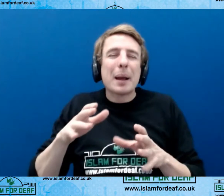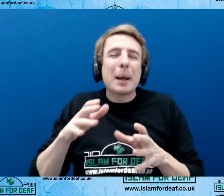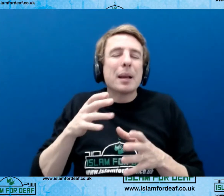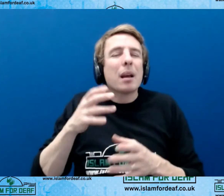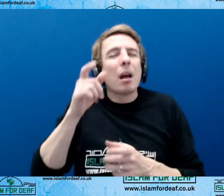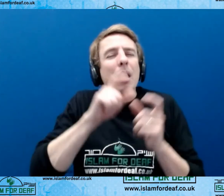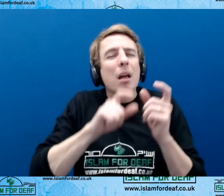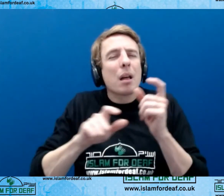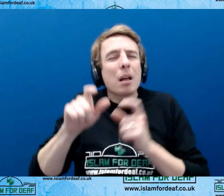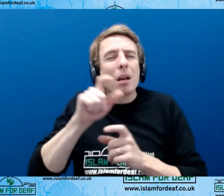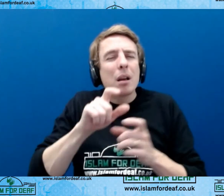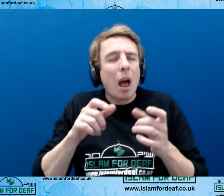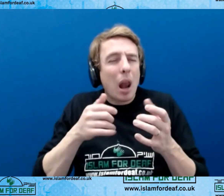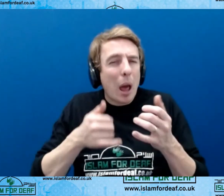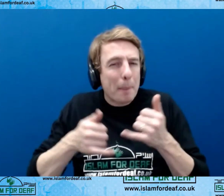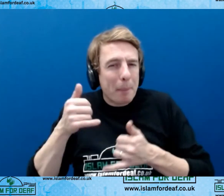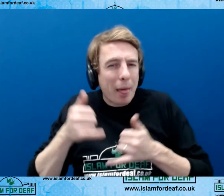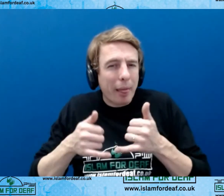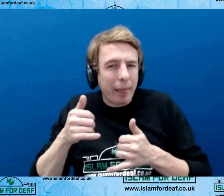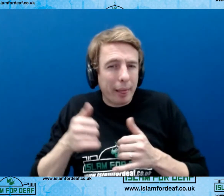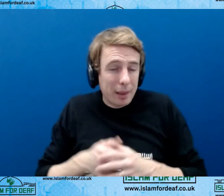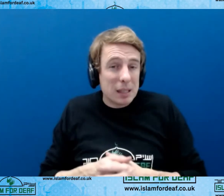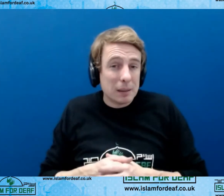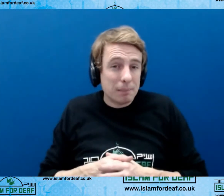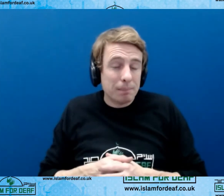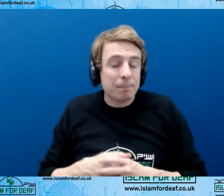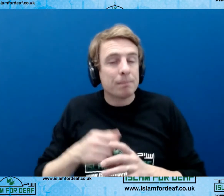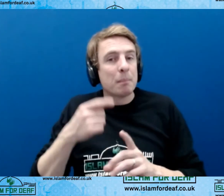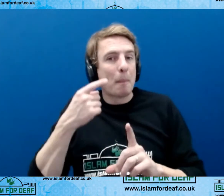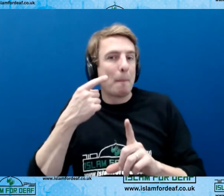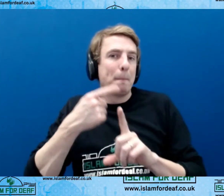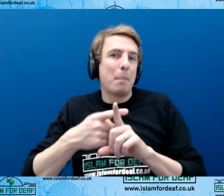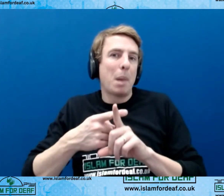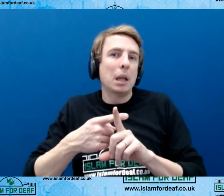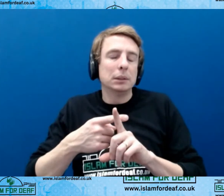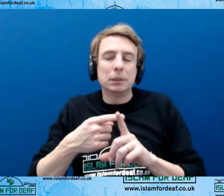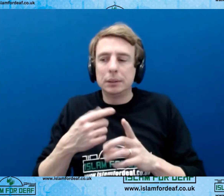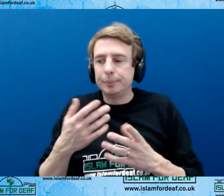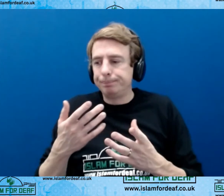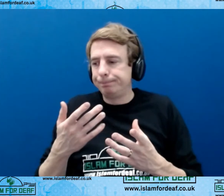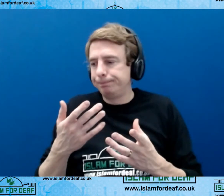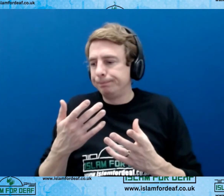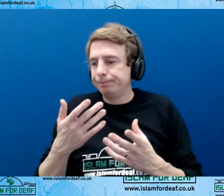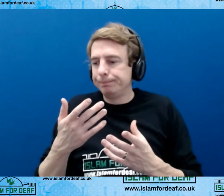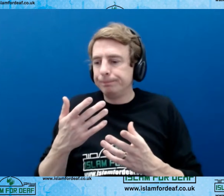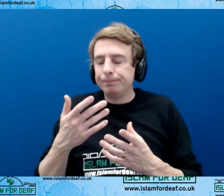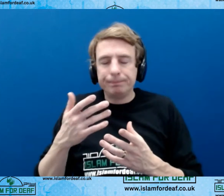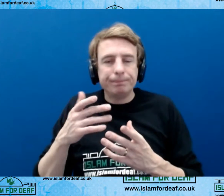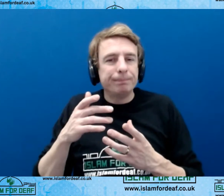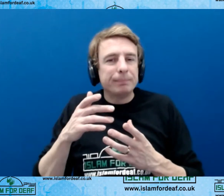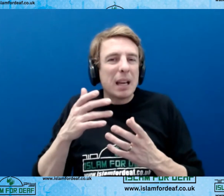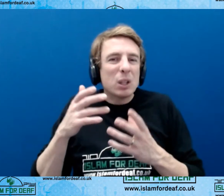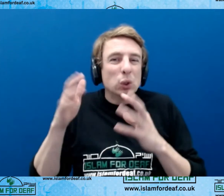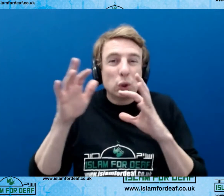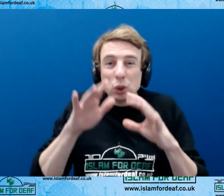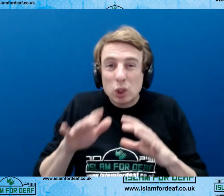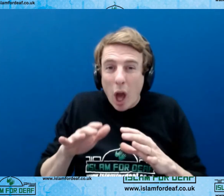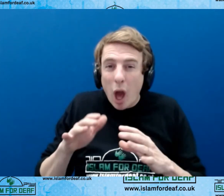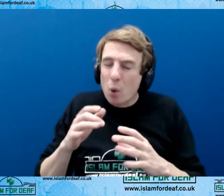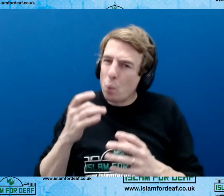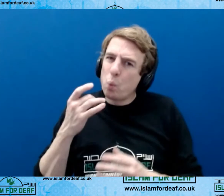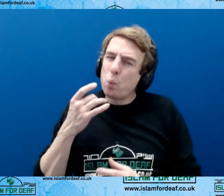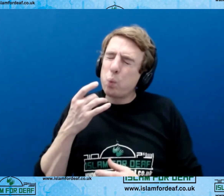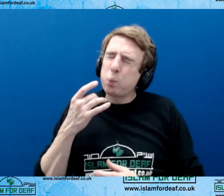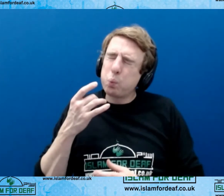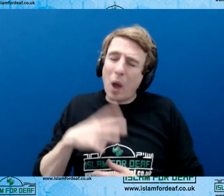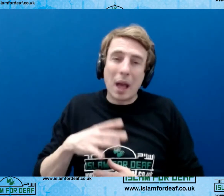sweeter, and it's sweeter than honey, and it's whiter than snow. من شرب منه شربة واحدة لم